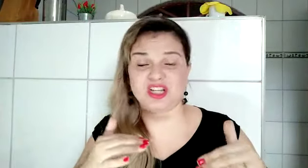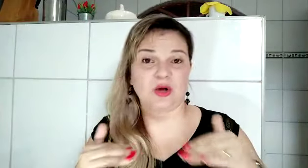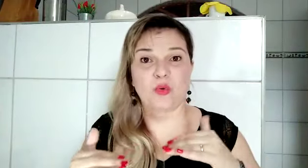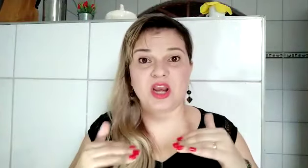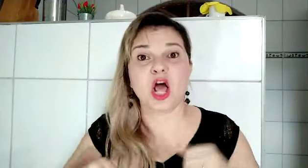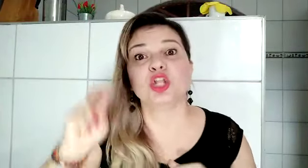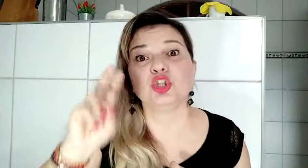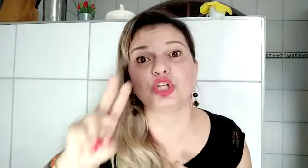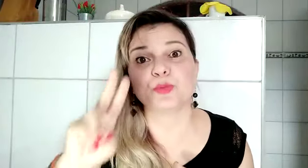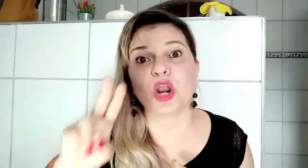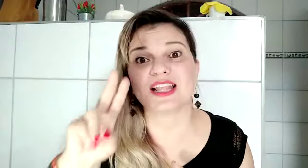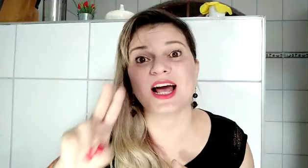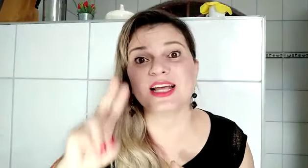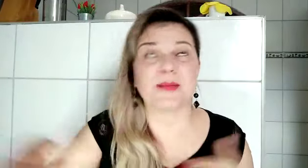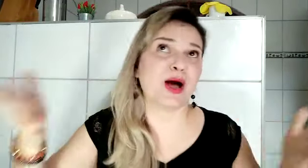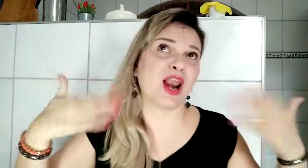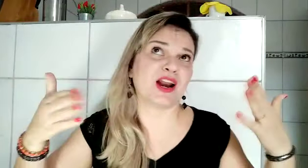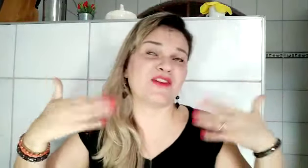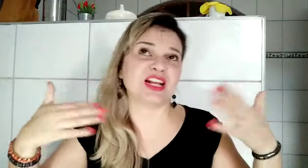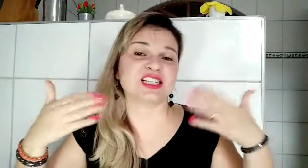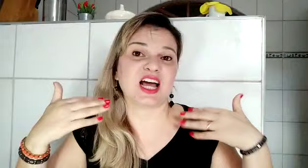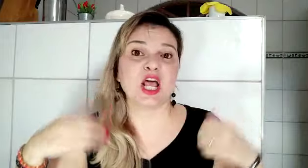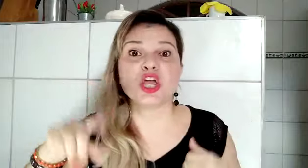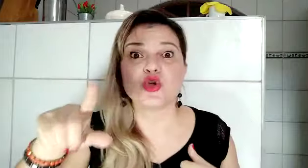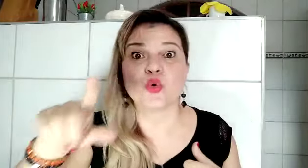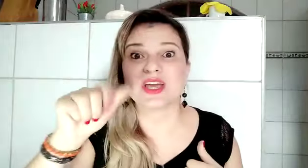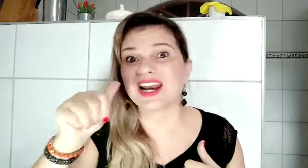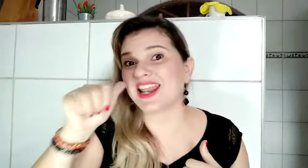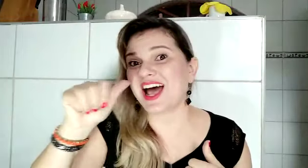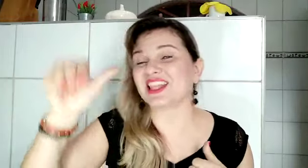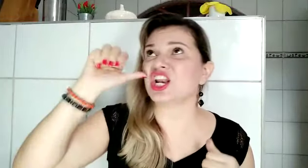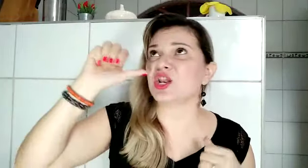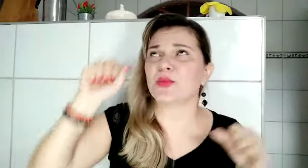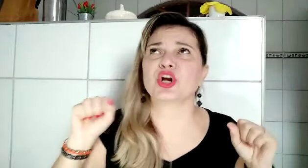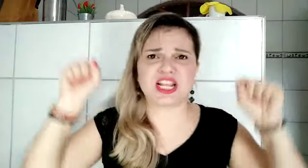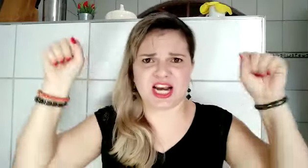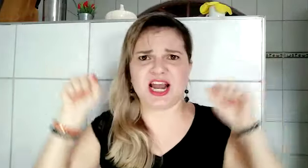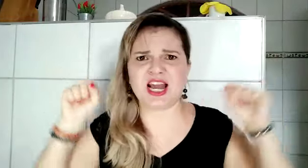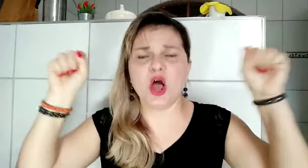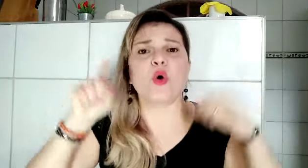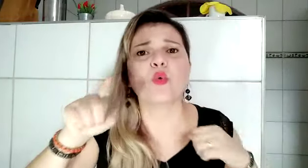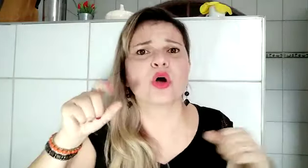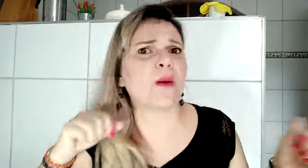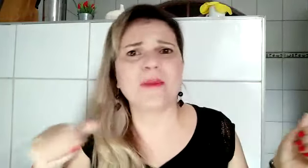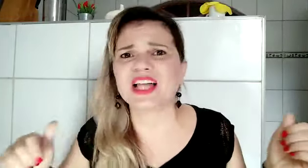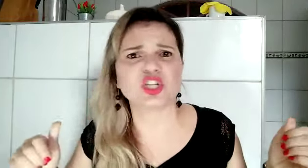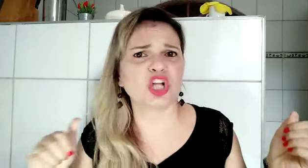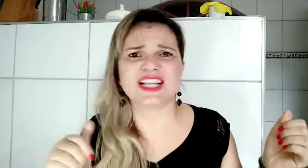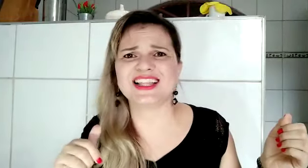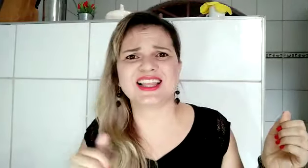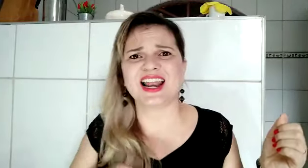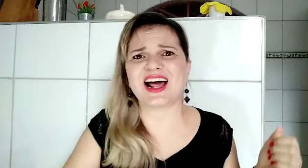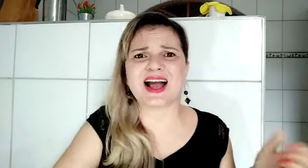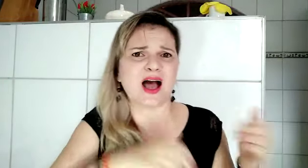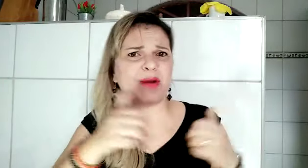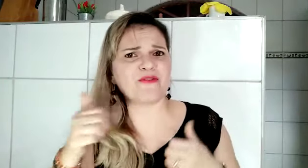sanguínea, dos por la tarde que para refrescar, y uno que hidrate después de entrenar. Un gran vaso antes de ir a la cama,